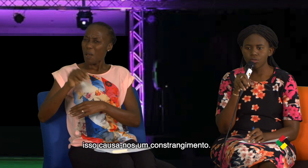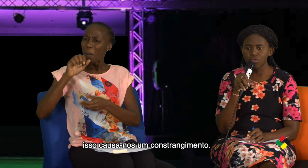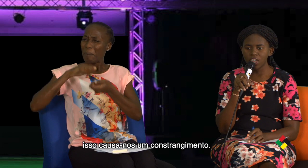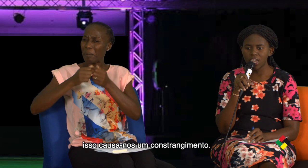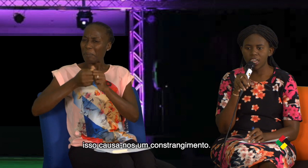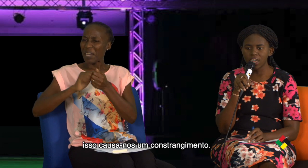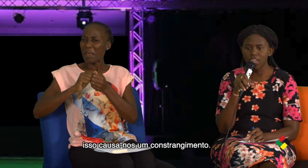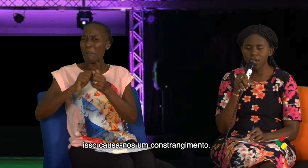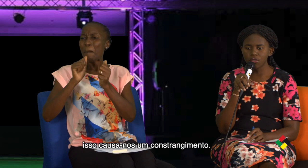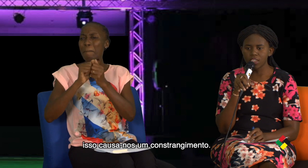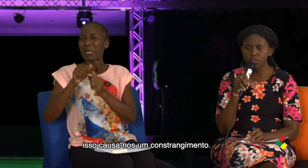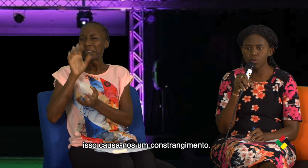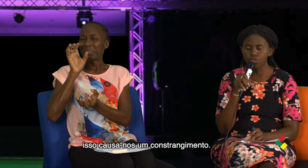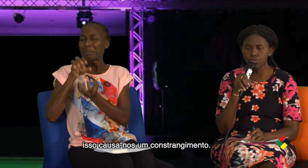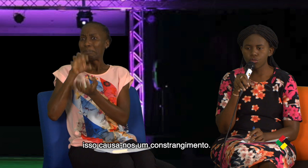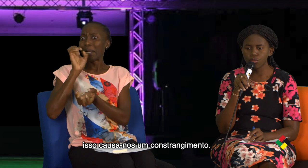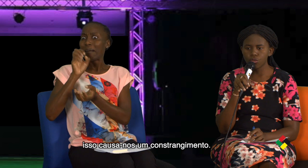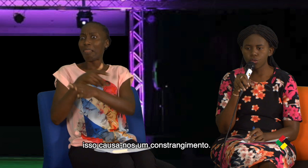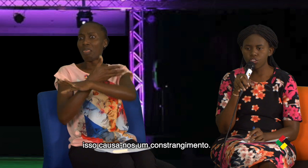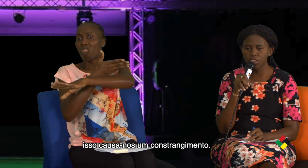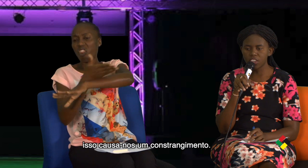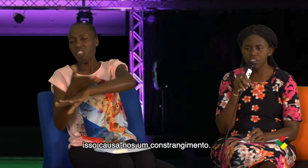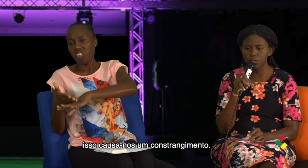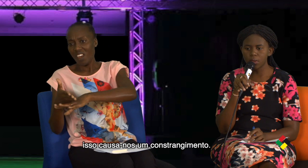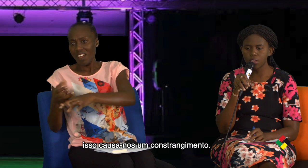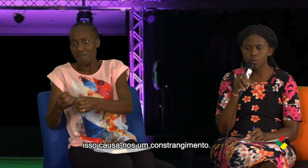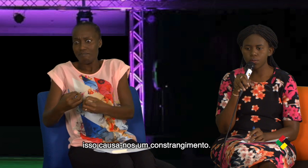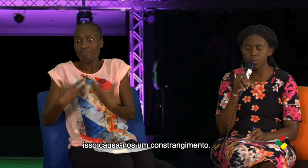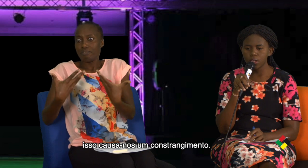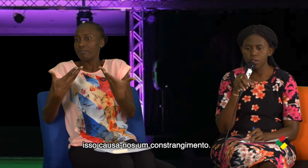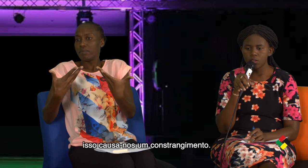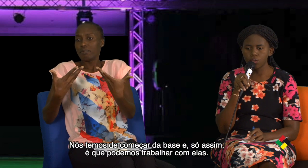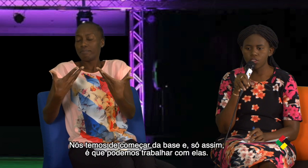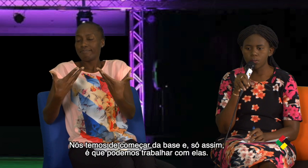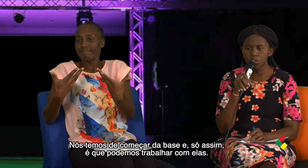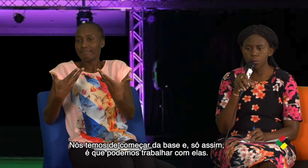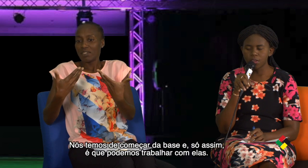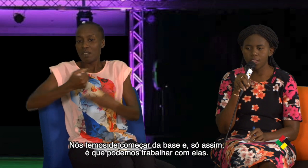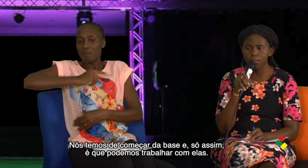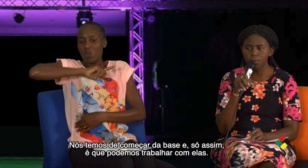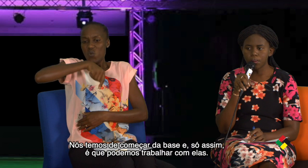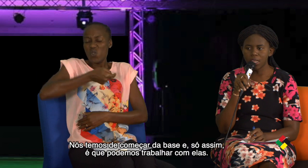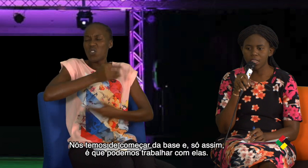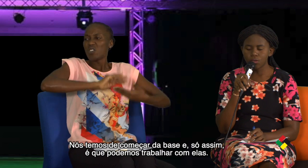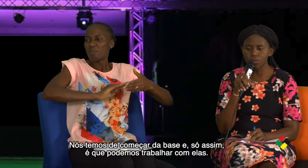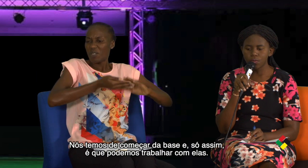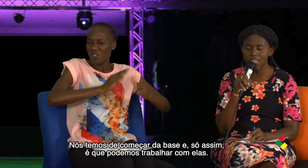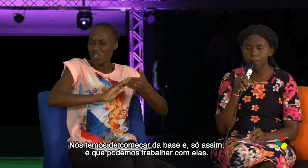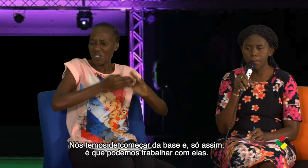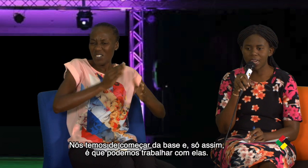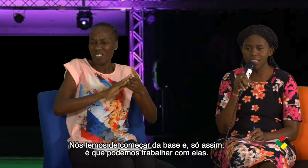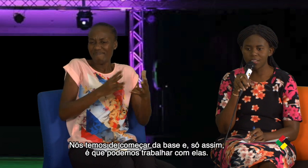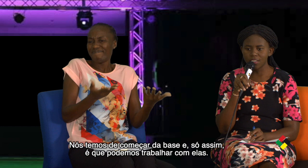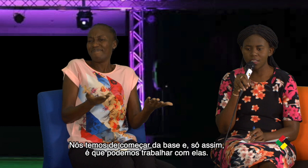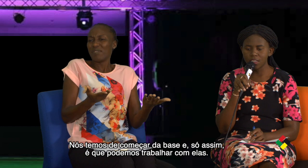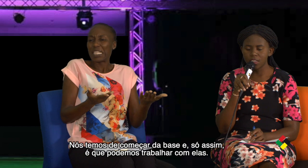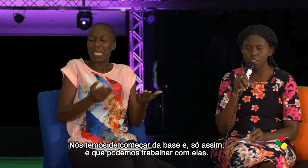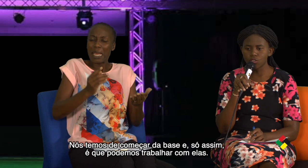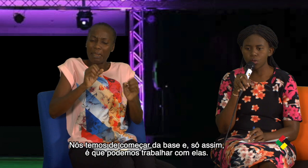já causa em nós um constrangimento. Nós temos que começar primeiro da base. E só assim